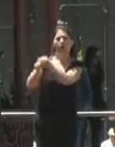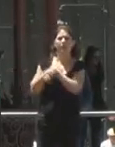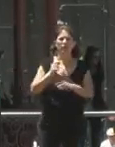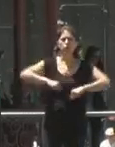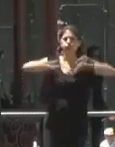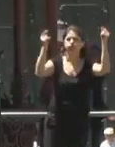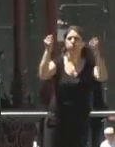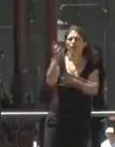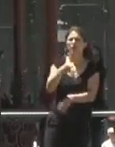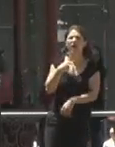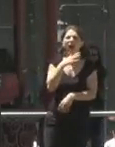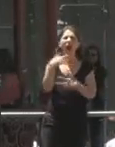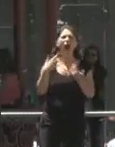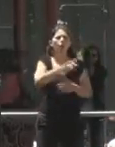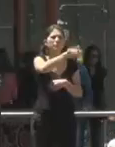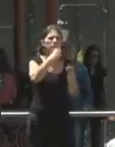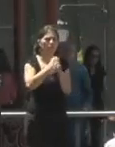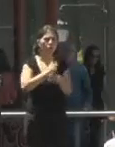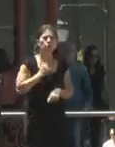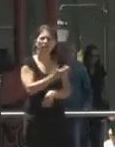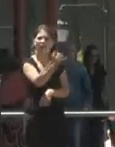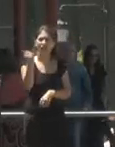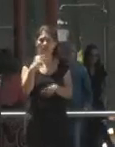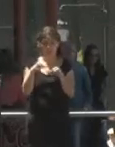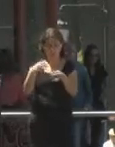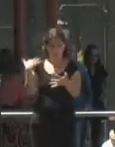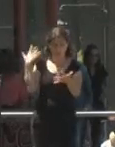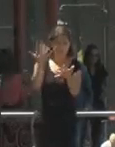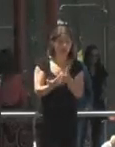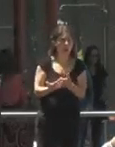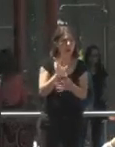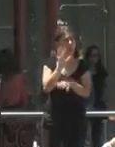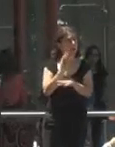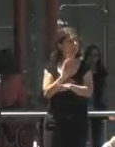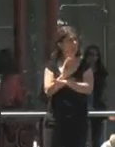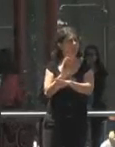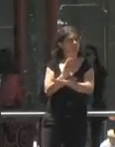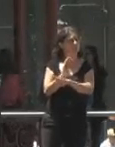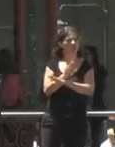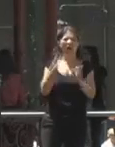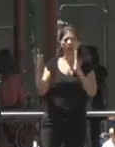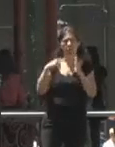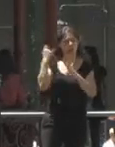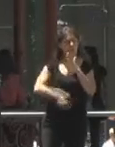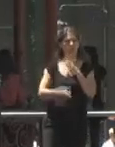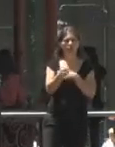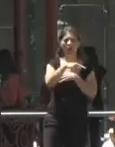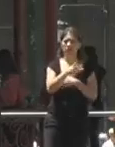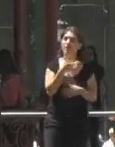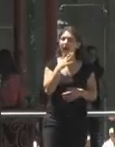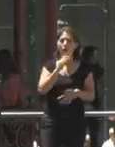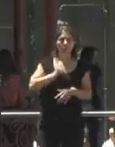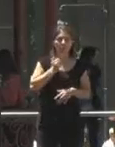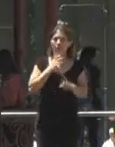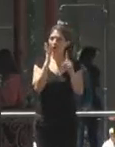una oportunidad para la gente trabajadora que ha mantenido nuestro país a flote en los años más duros. Hay una oportunidad que estamos acariciando, que